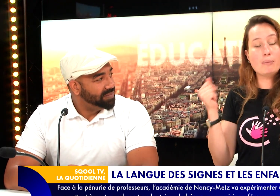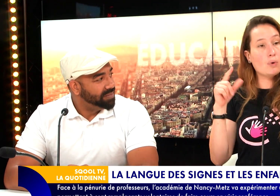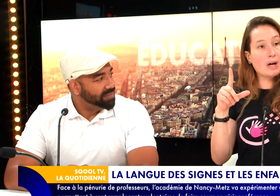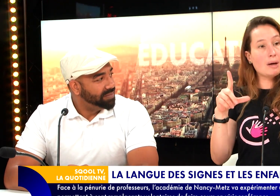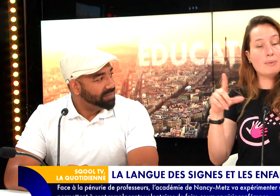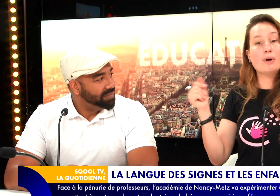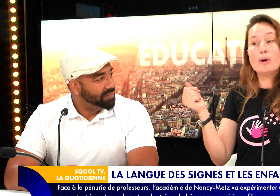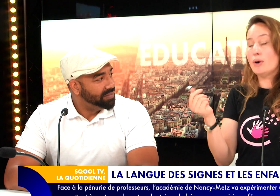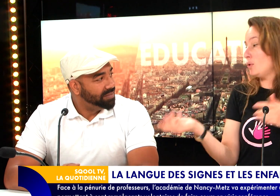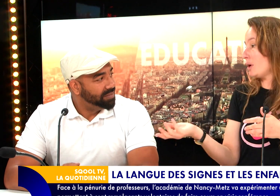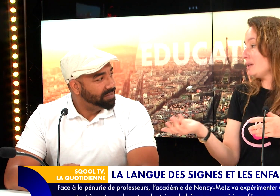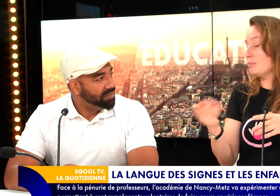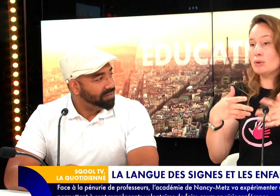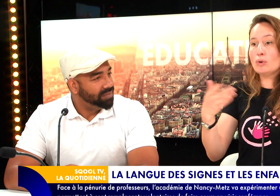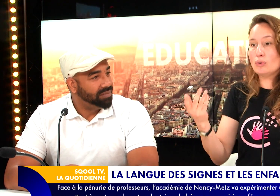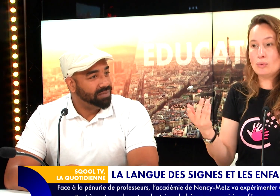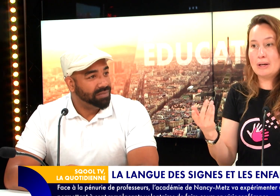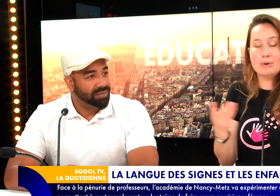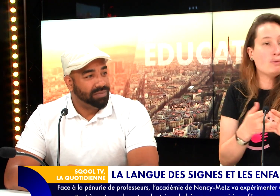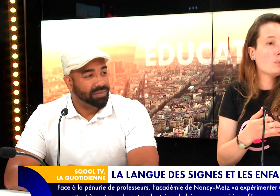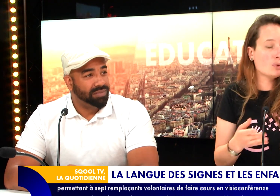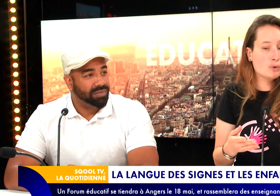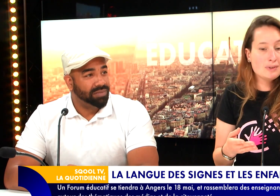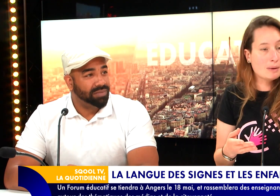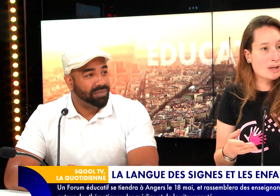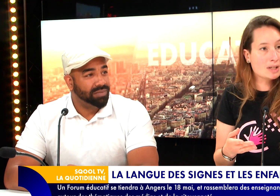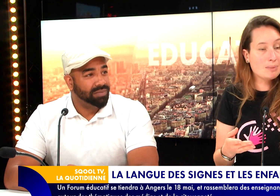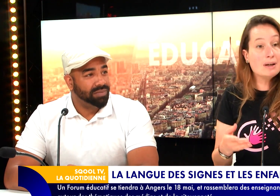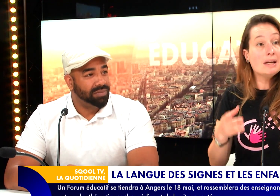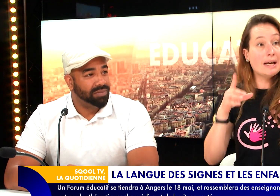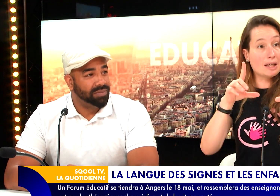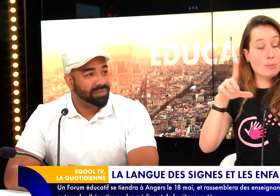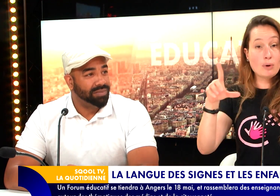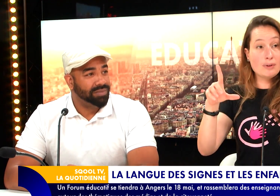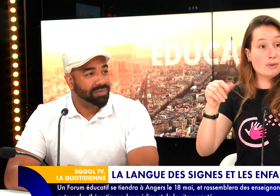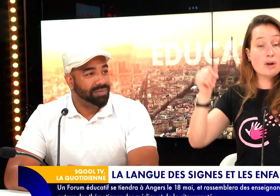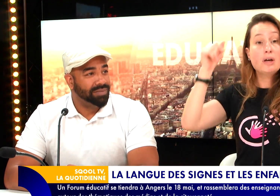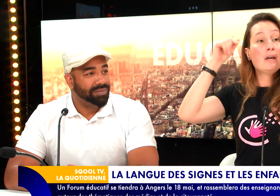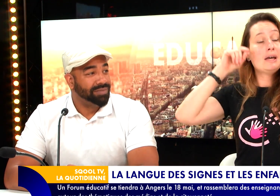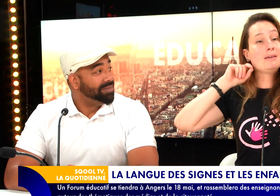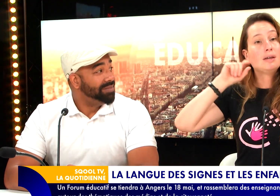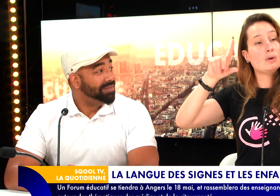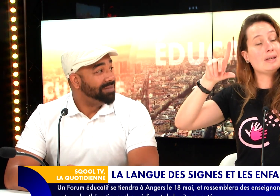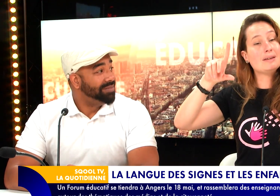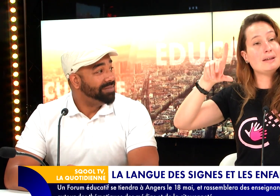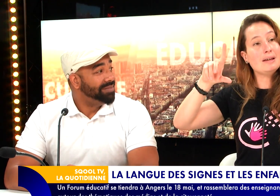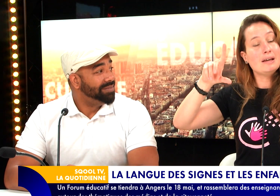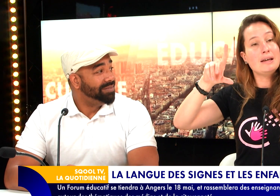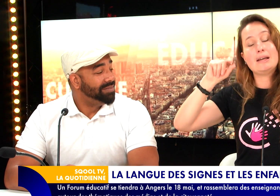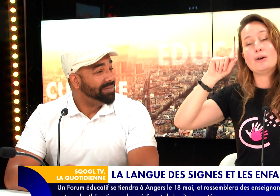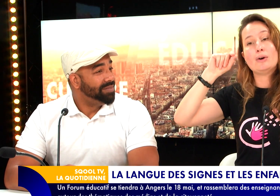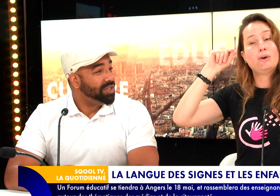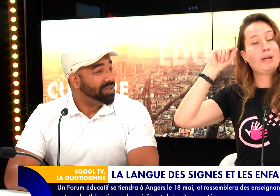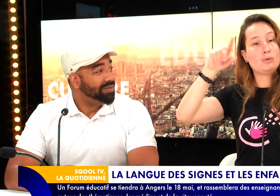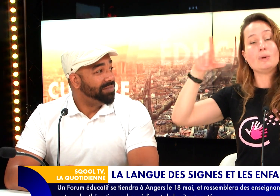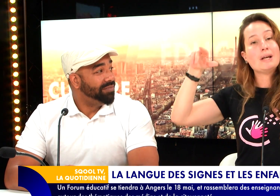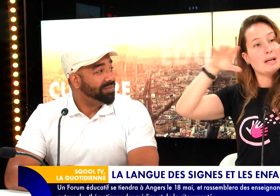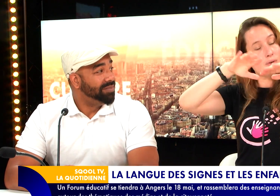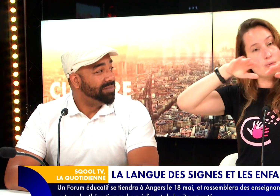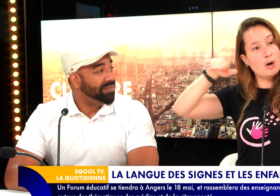un programme e-learning? Maintenant, on l'a vu pendant le Covid, ça marche très bien, avec un professeur. Et, ben voilà. Et c'est connecté, et toutes les classes le voient